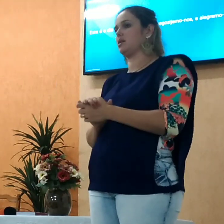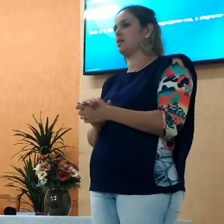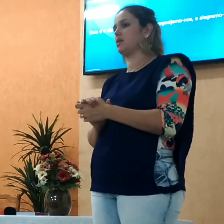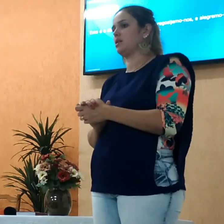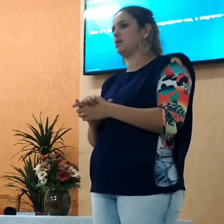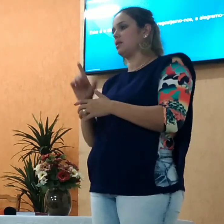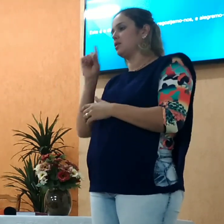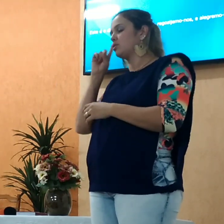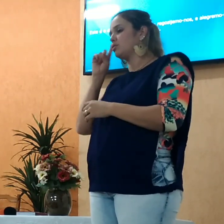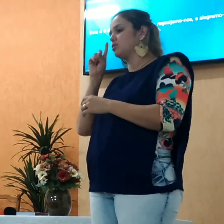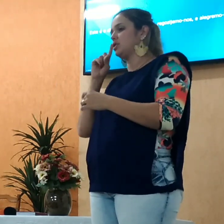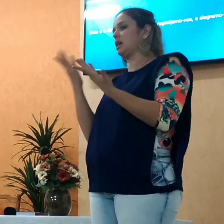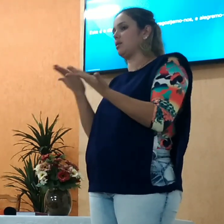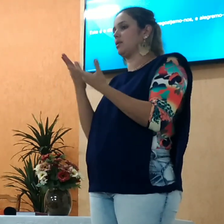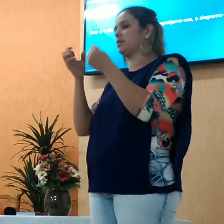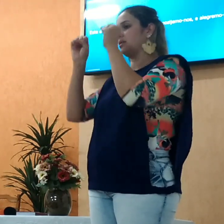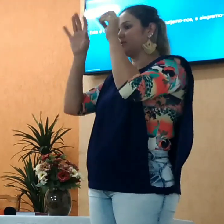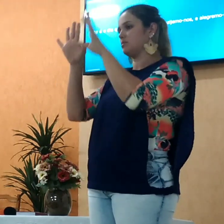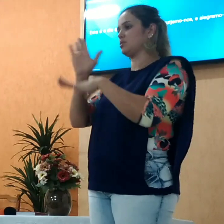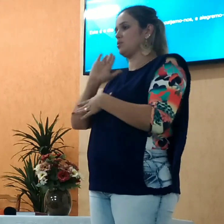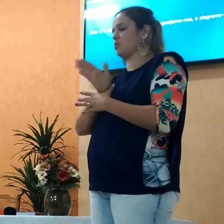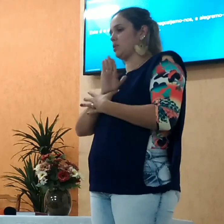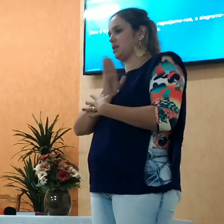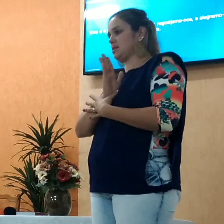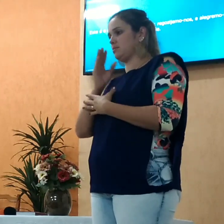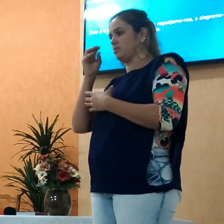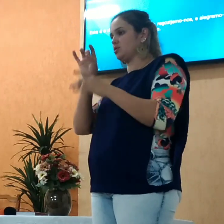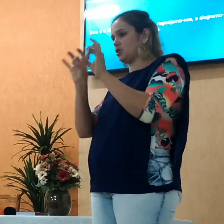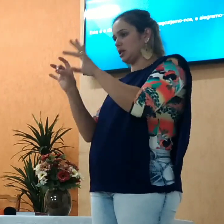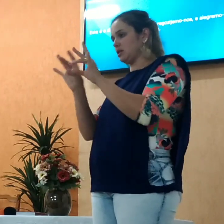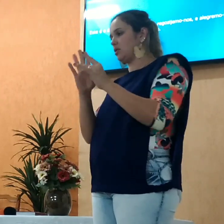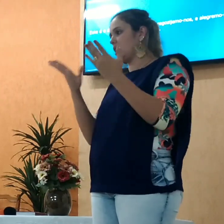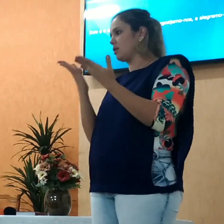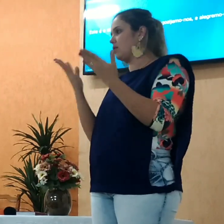seu coração. Amém. Botamos a palavra ao nosso irmão de Deus.